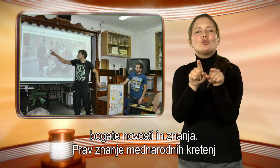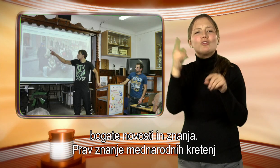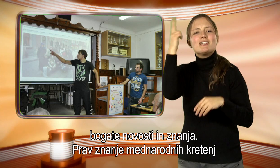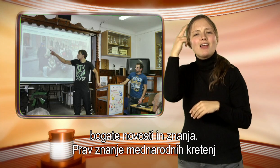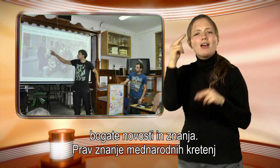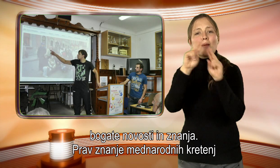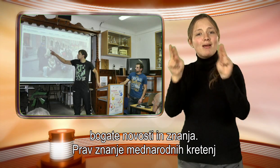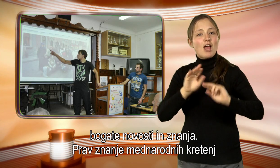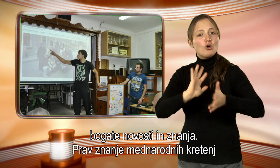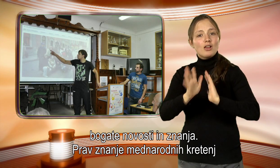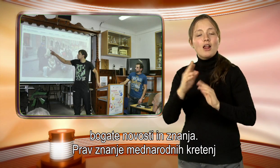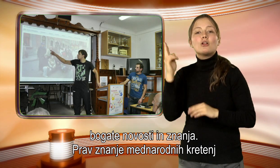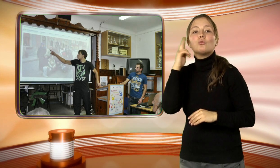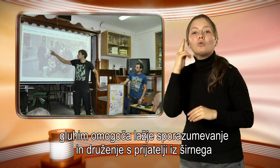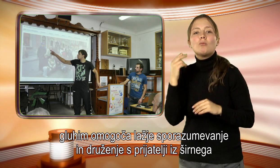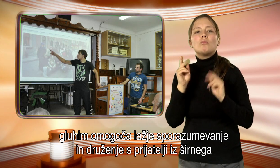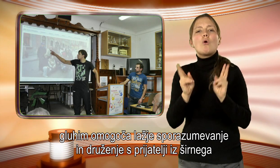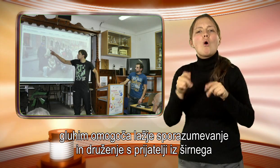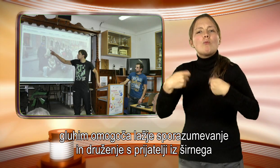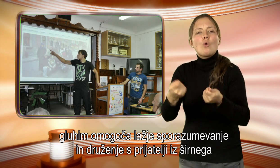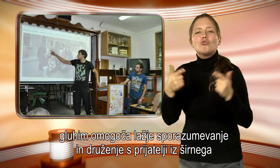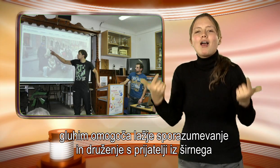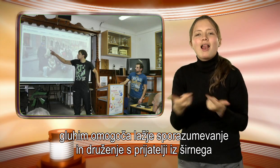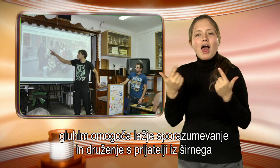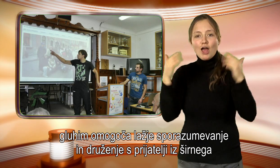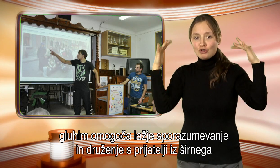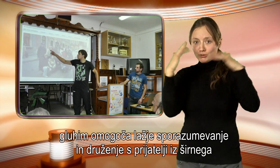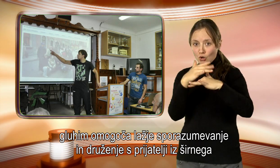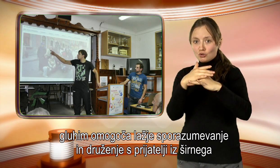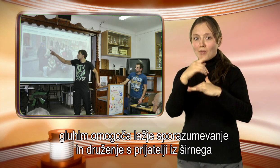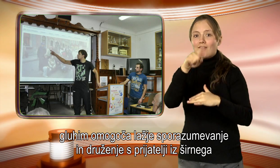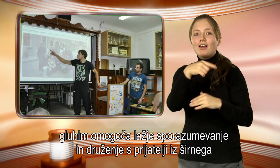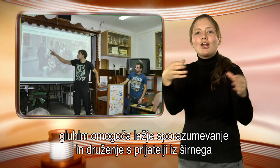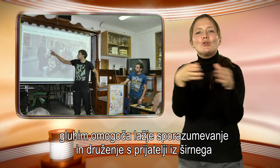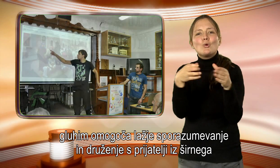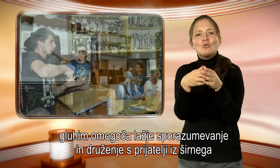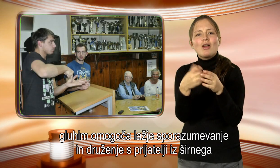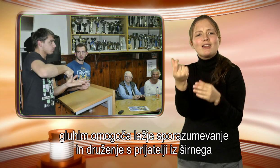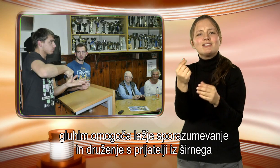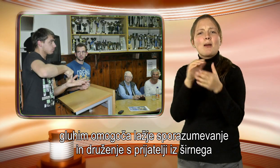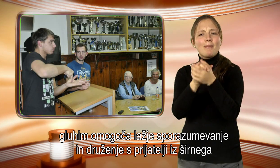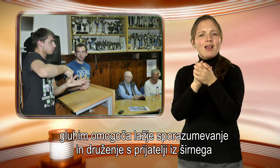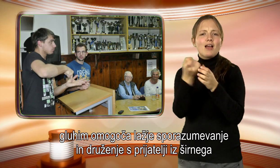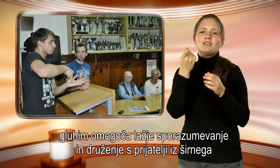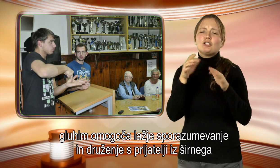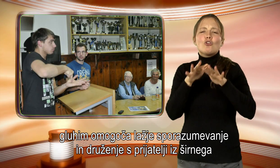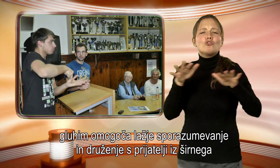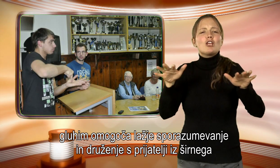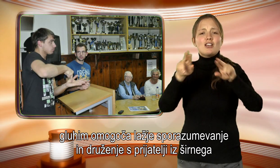Prav znanje mednarodnih kretenj gluhim omogoča lažje sporazumevanje in druženje s prijatelji iz širnega